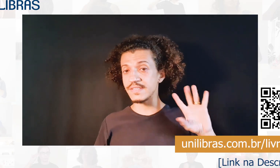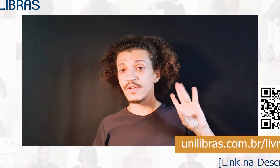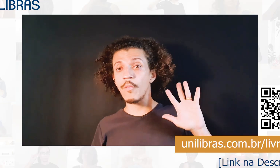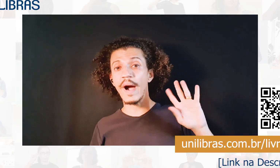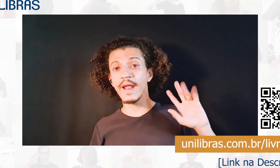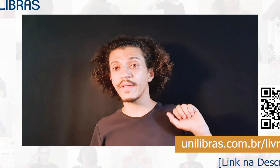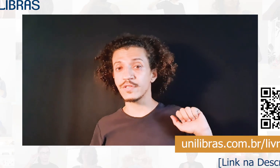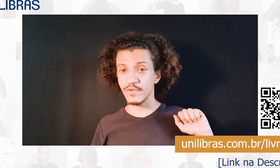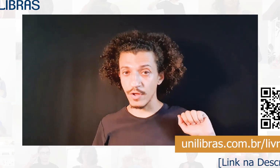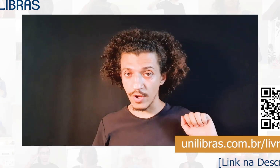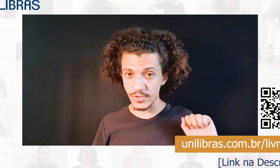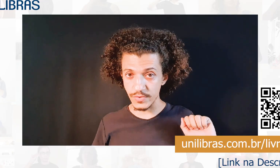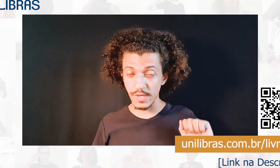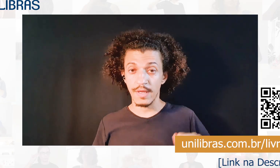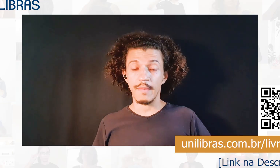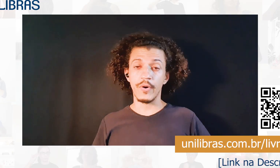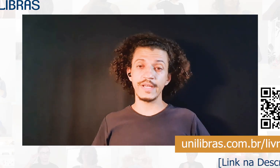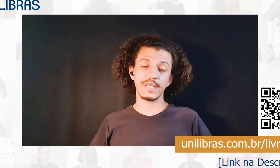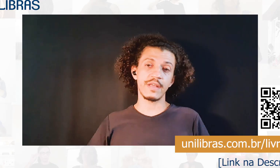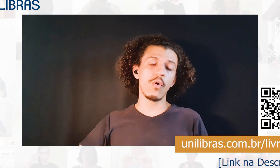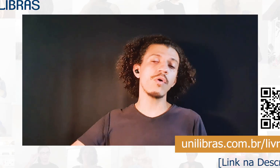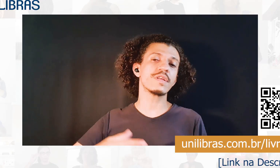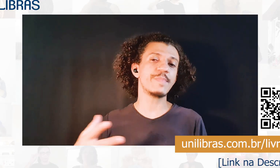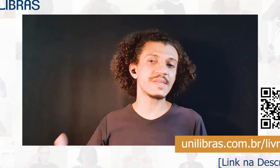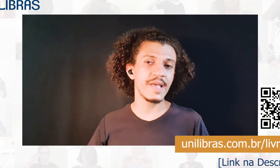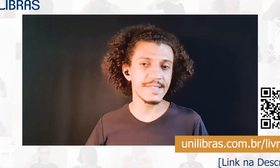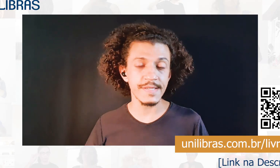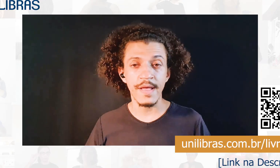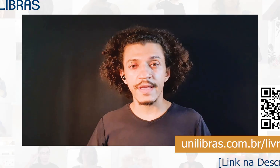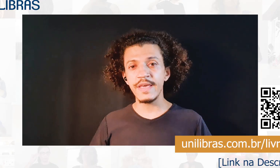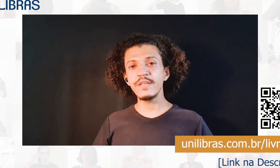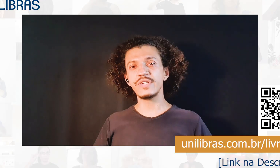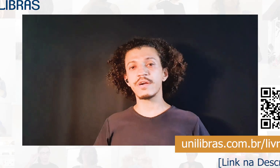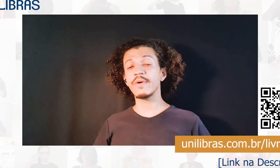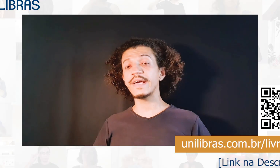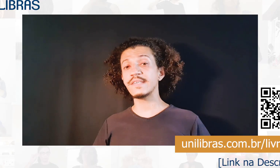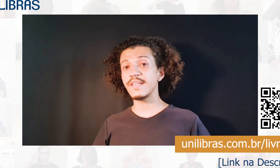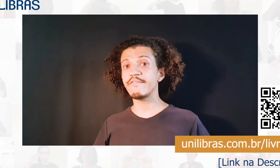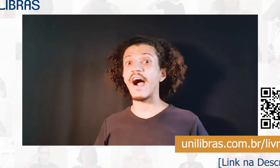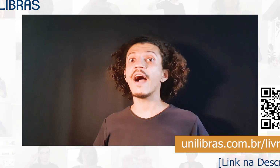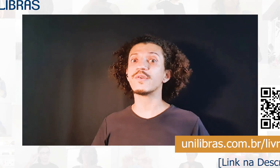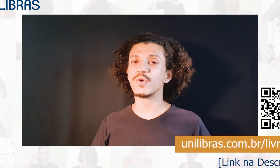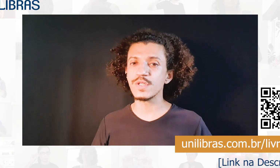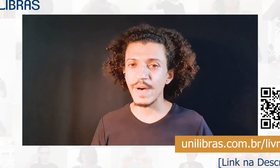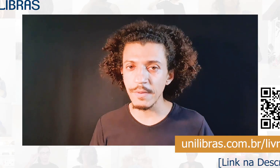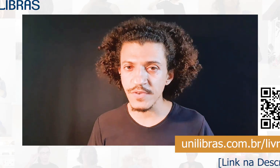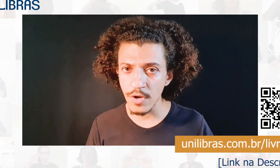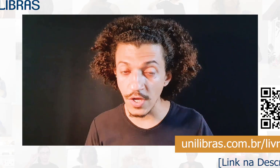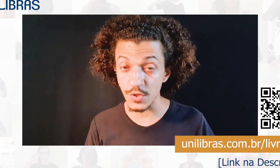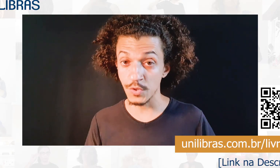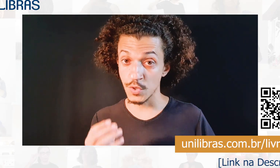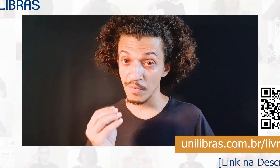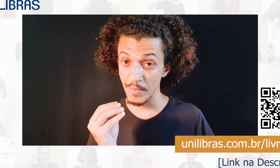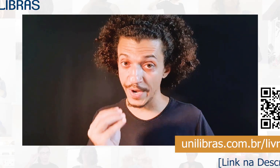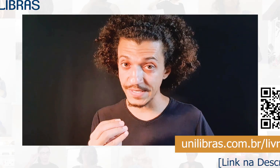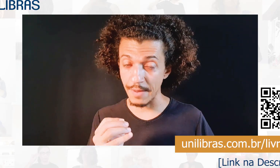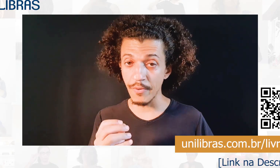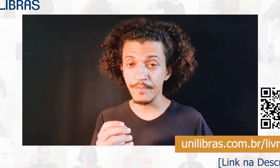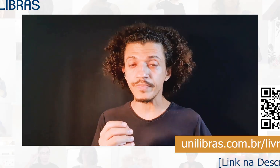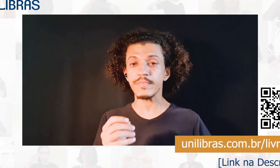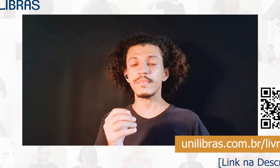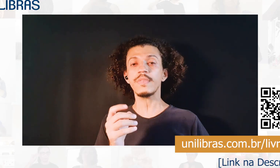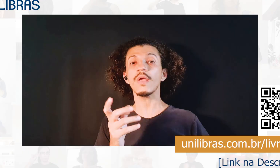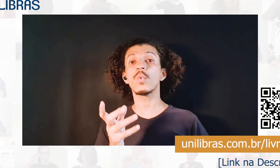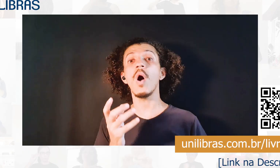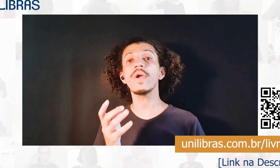somente esses 5 parâmetros fonológicos, porém já tem outras pesquisas que indicam que existem vários outros parâmetros fonológicos, como, por